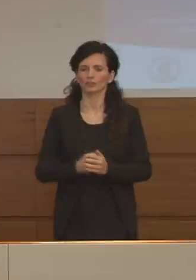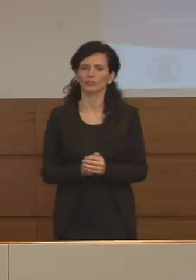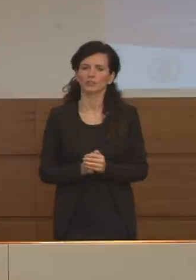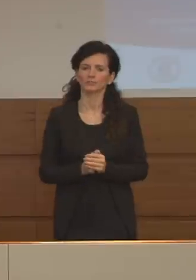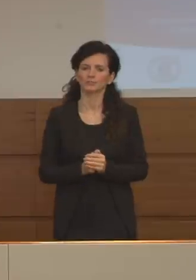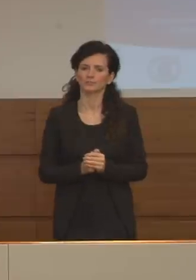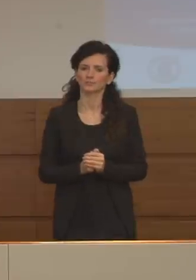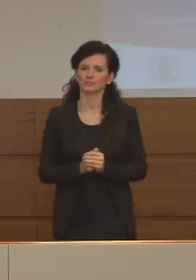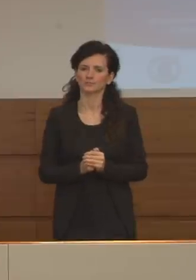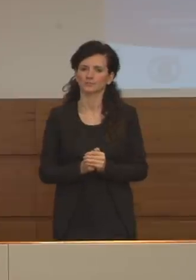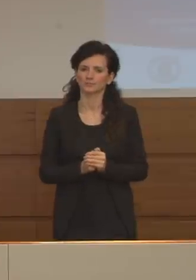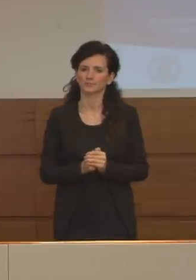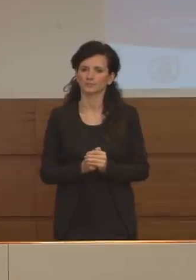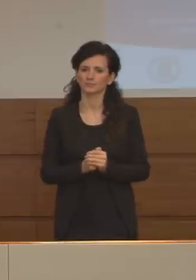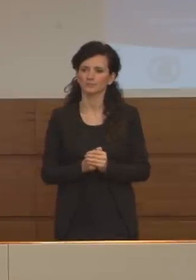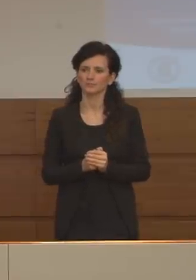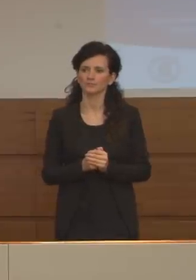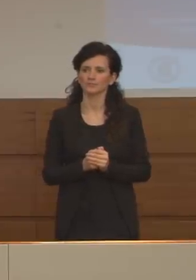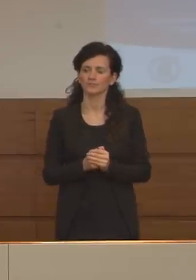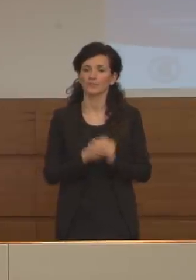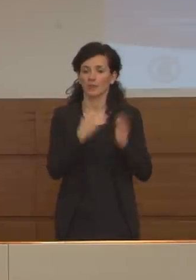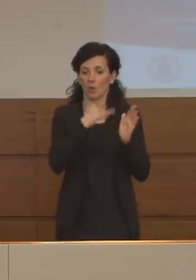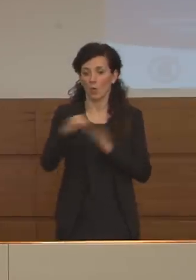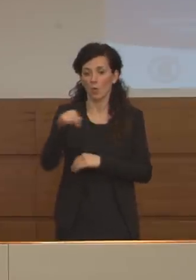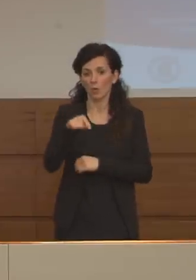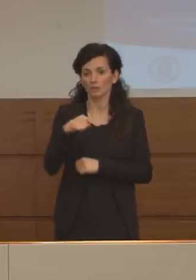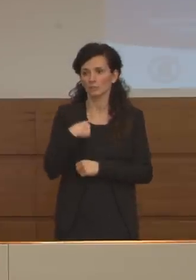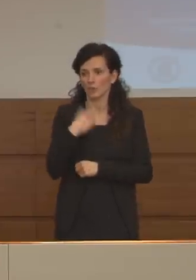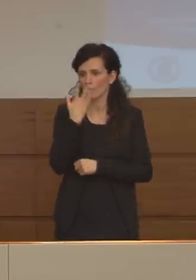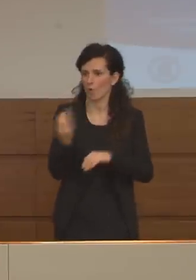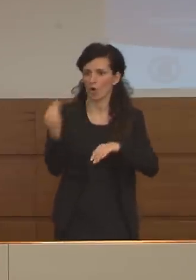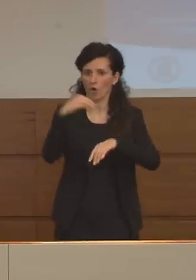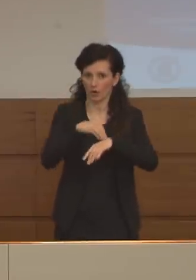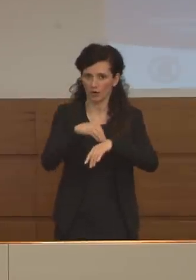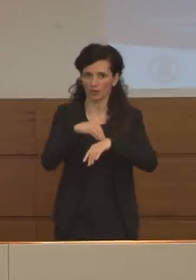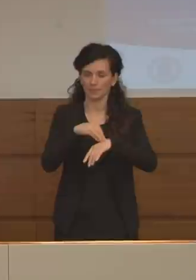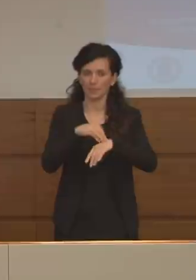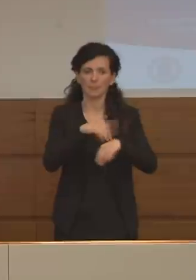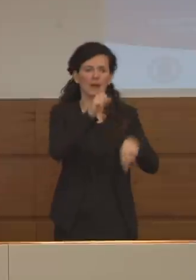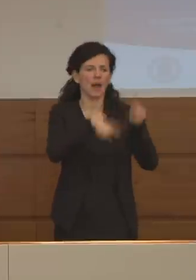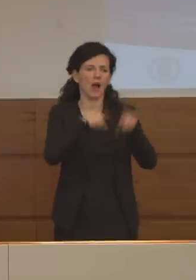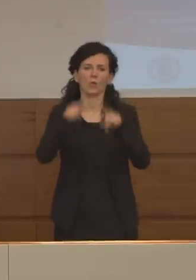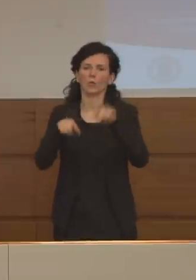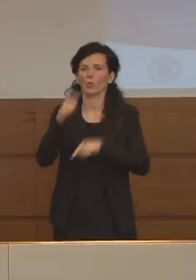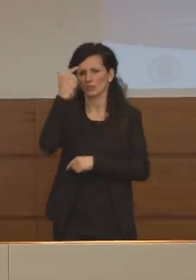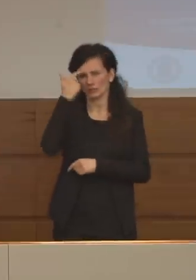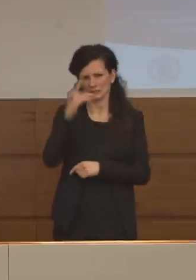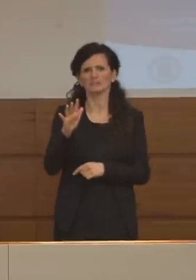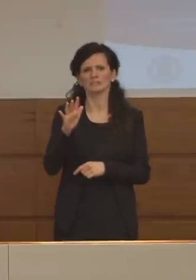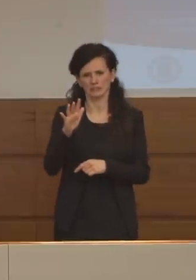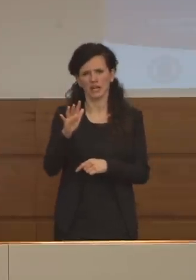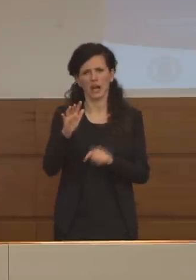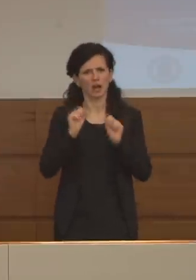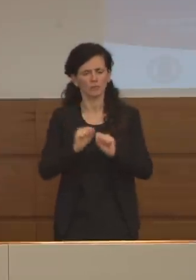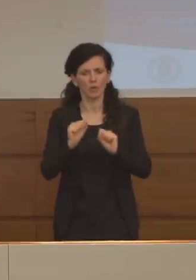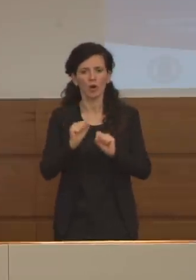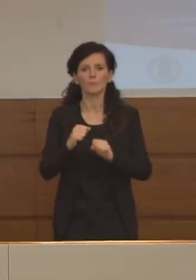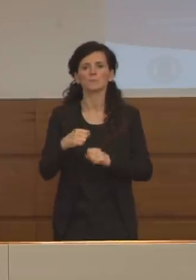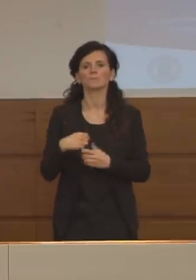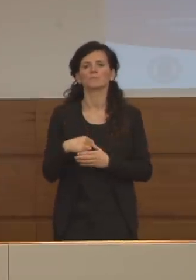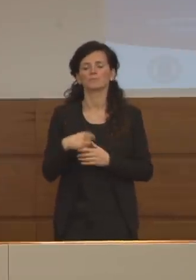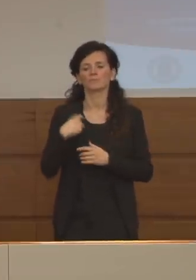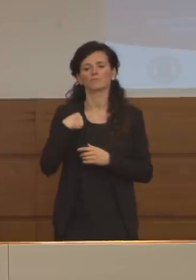infine l'ultima cosa che voglio ricordare come alcuni di voi avranno saputo un nostro funzionario